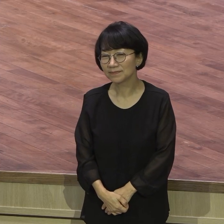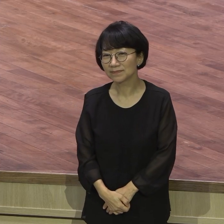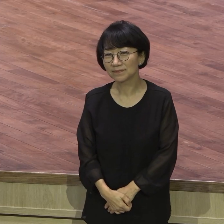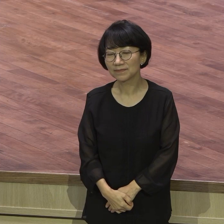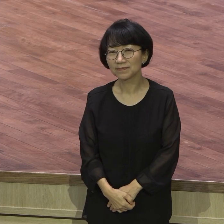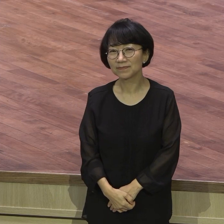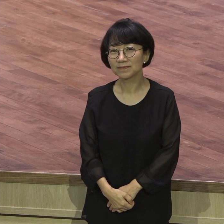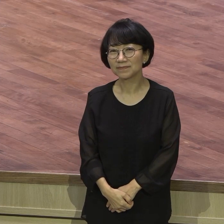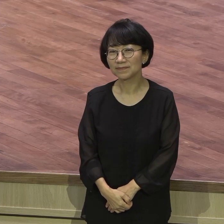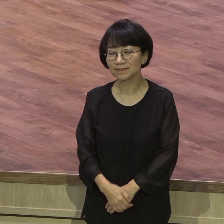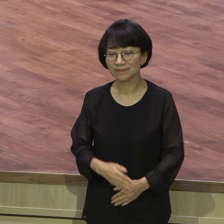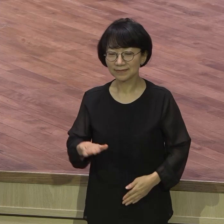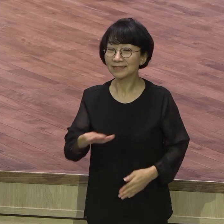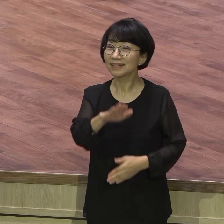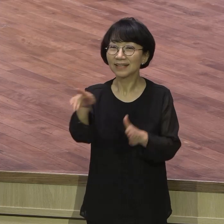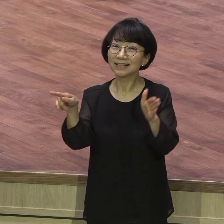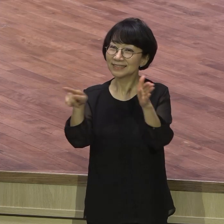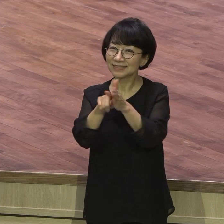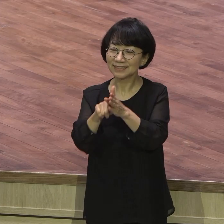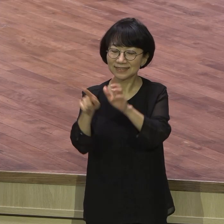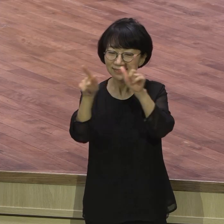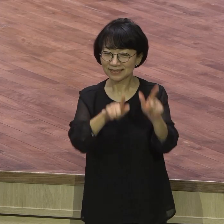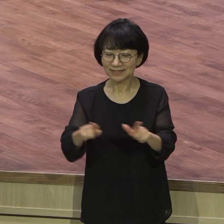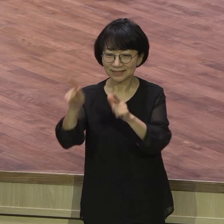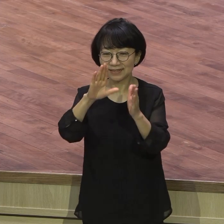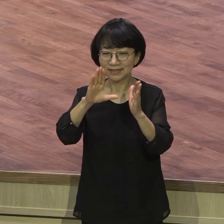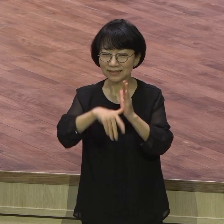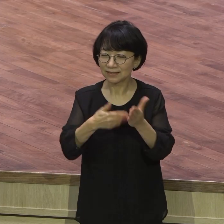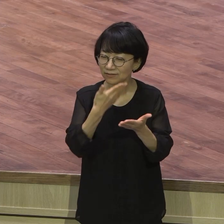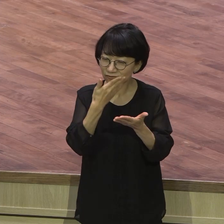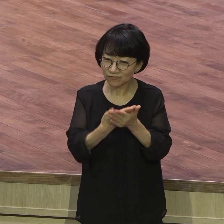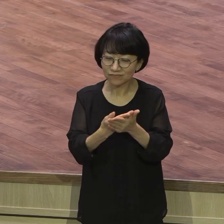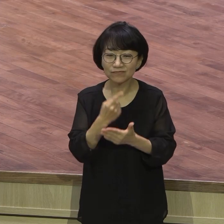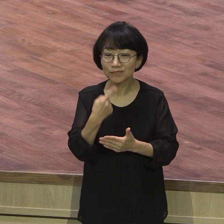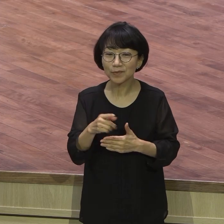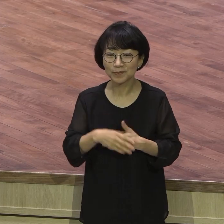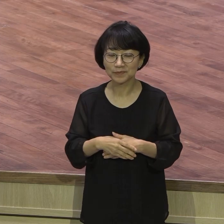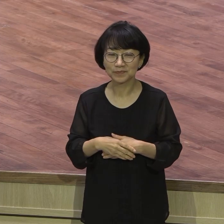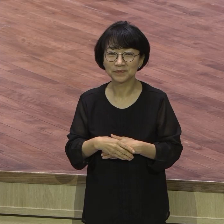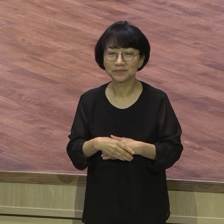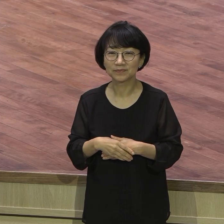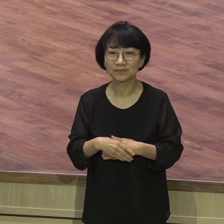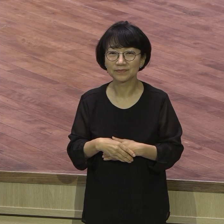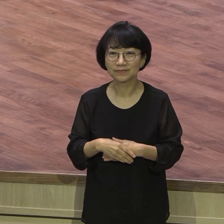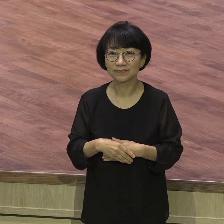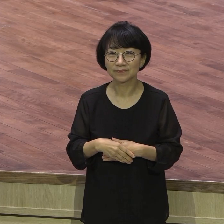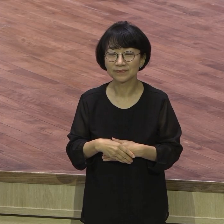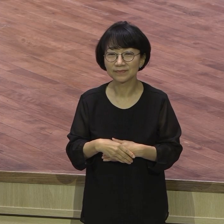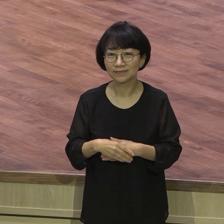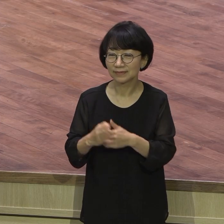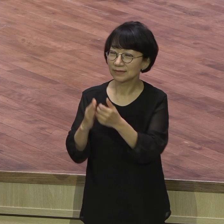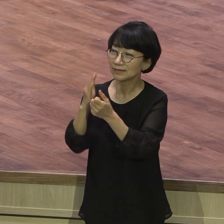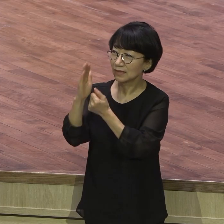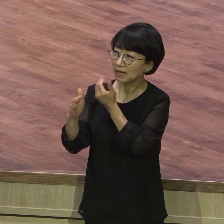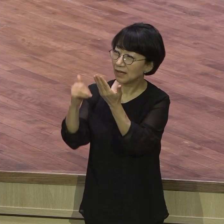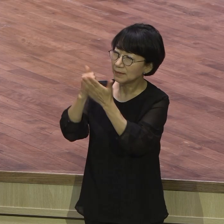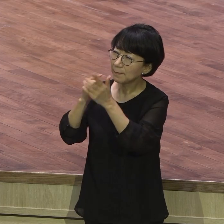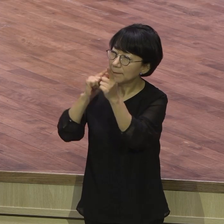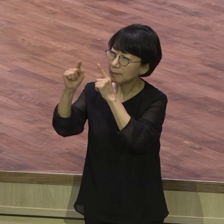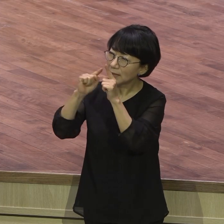우리가 신앙생활을 하면서 제일 중요한 것이요. 하나님의 말씀에 대한